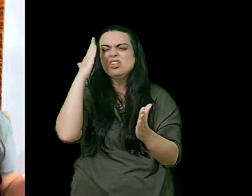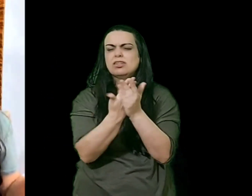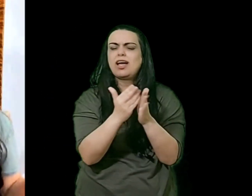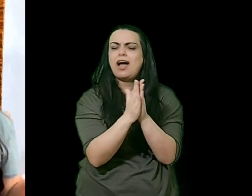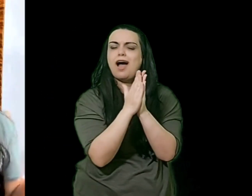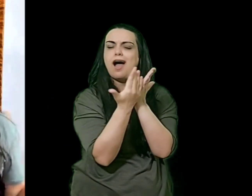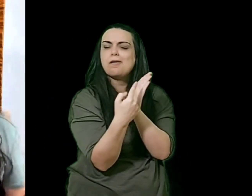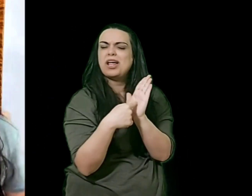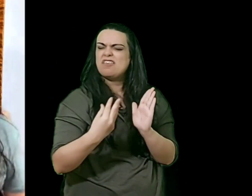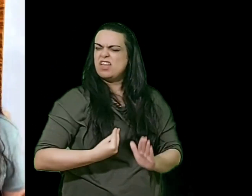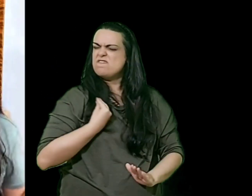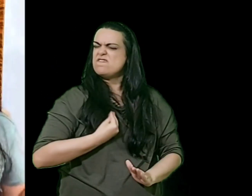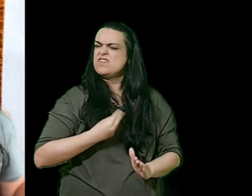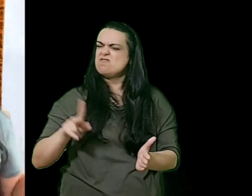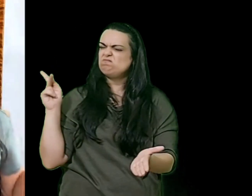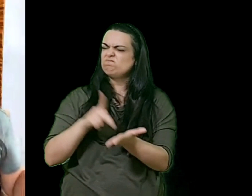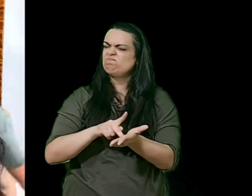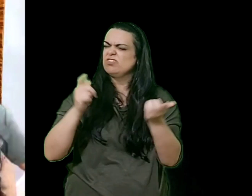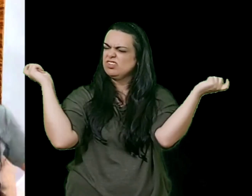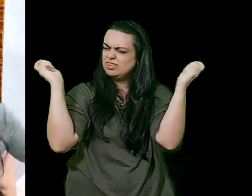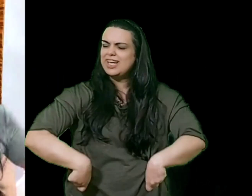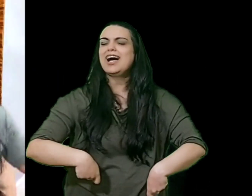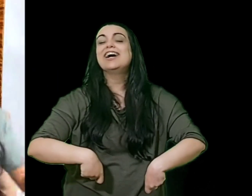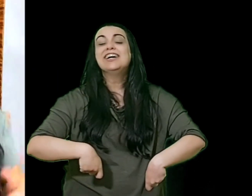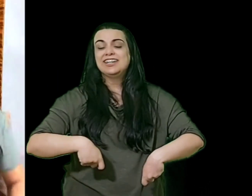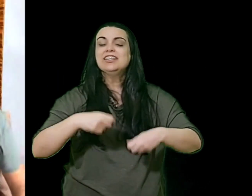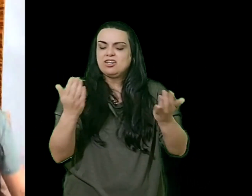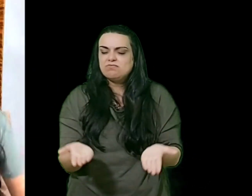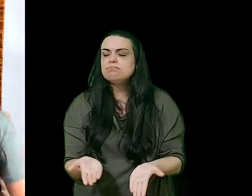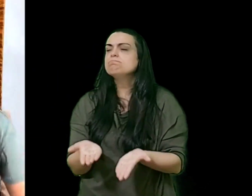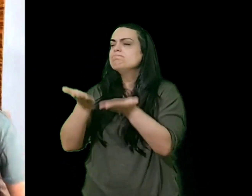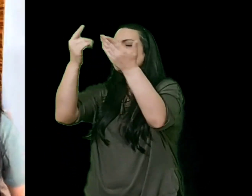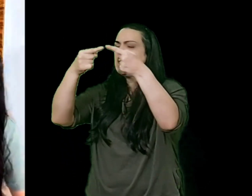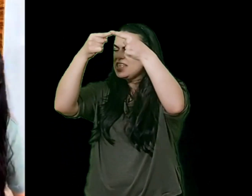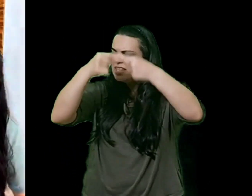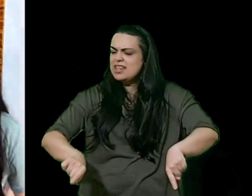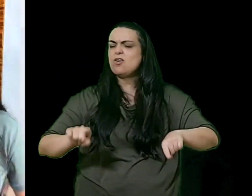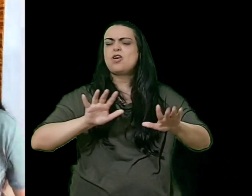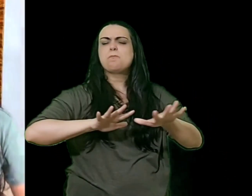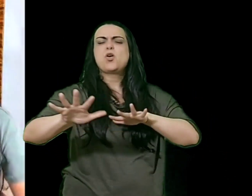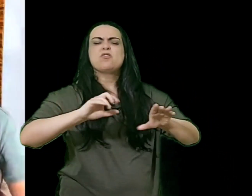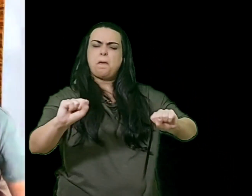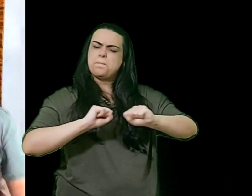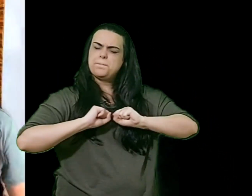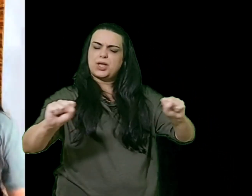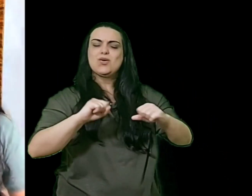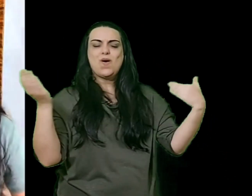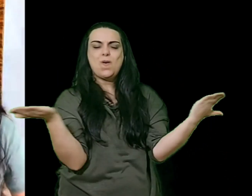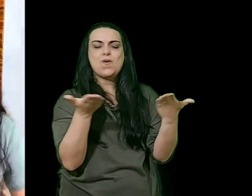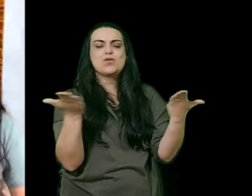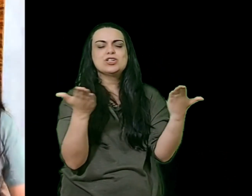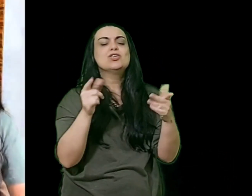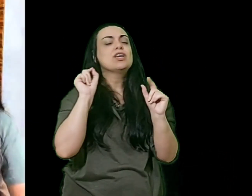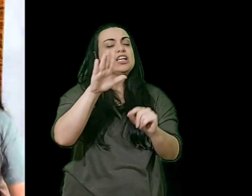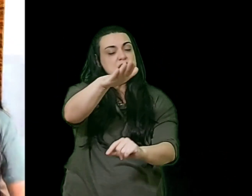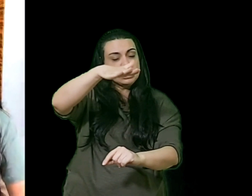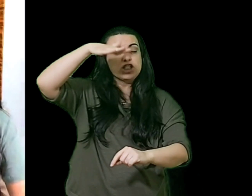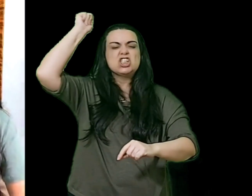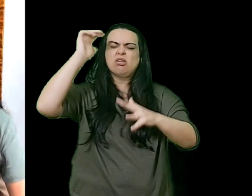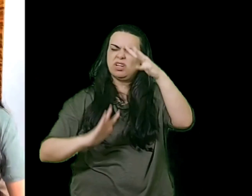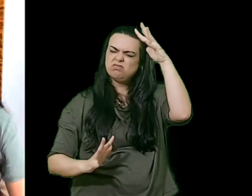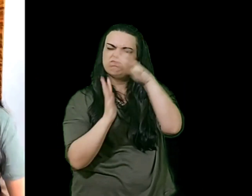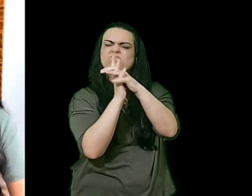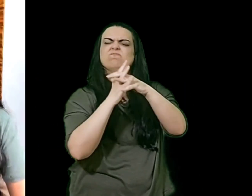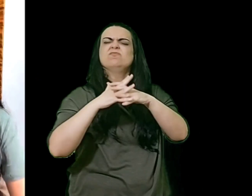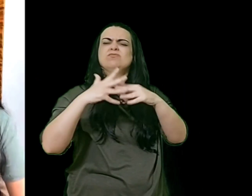assim. E Te apresentamos e inauguramos esse movimento hoje, chamados à excelência diante do Teu